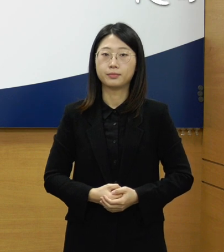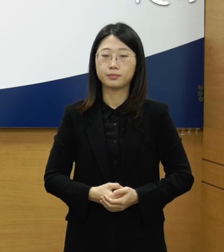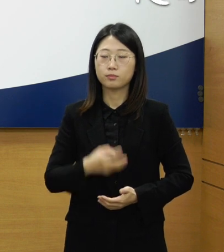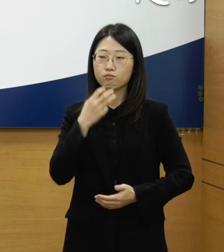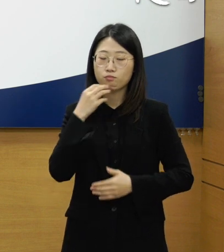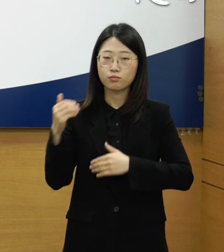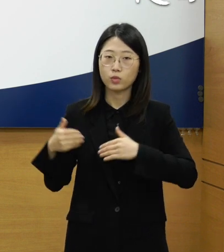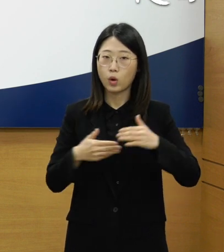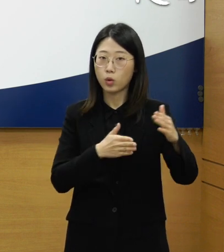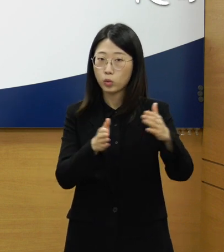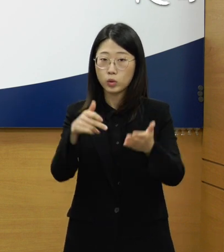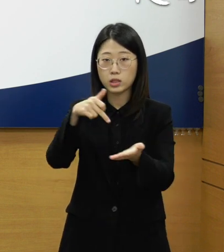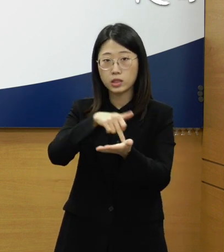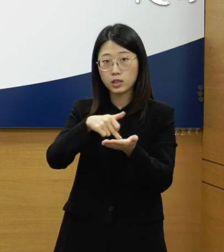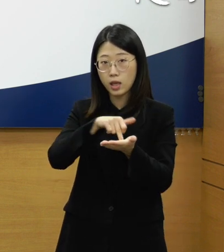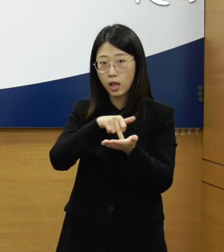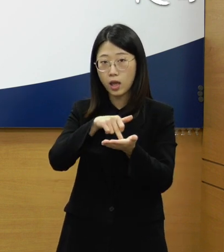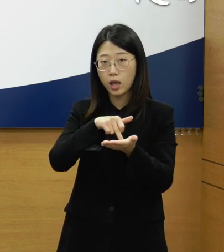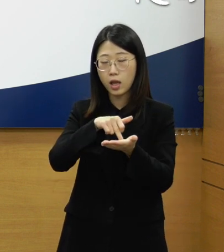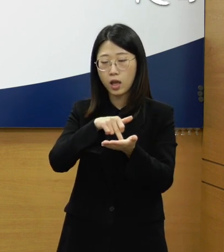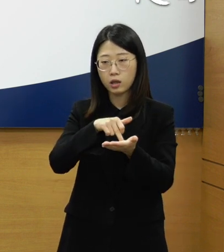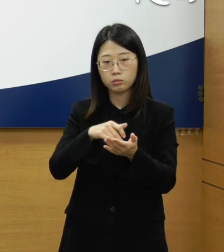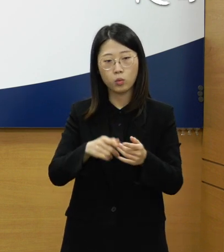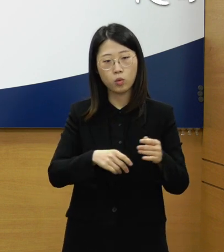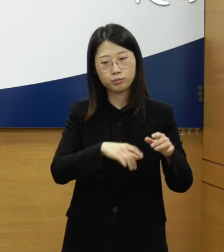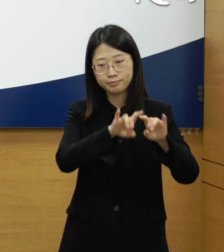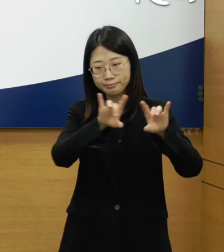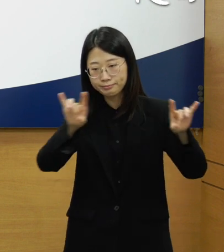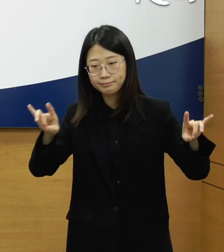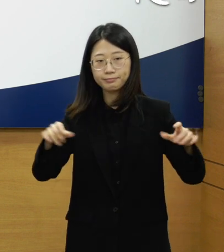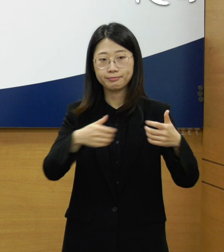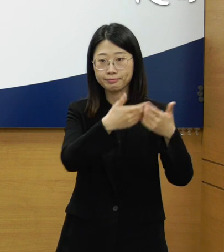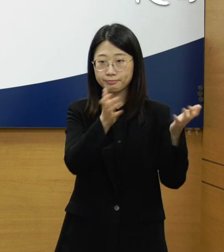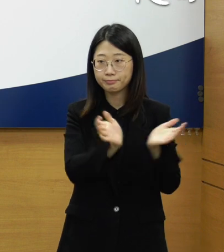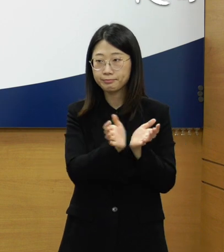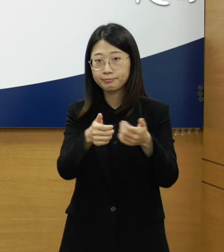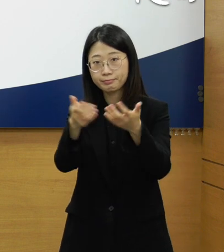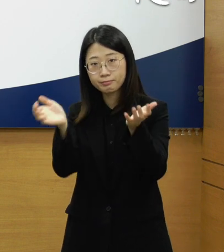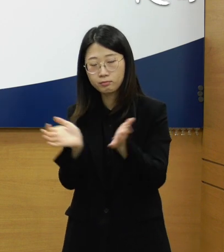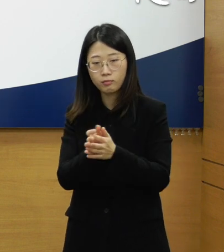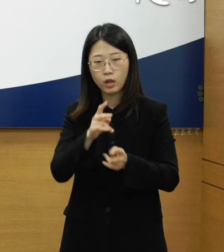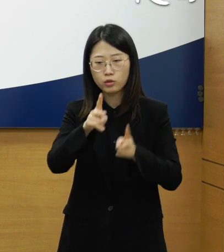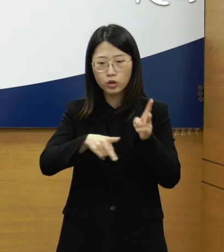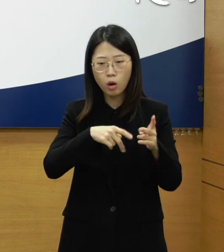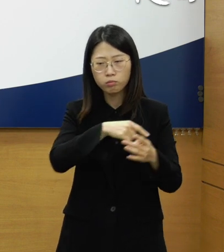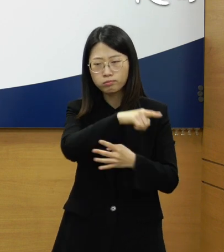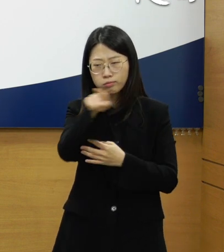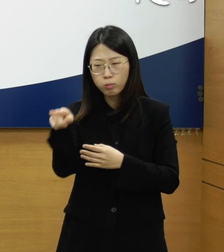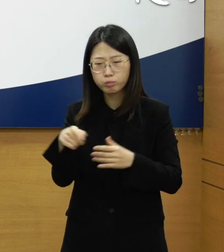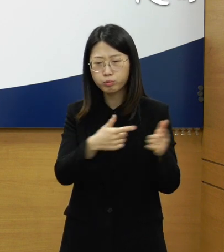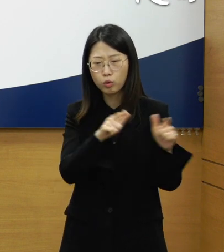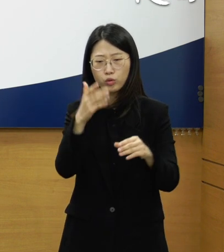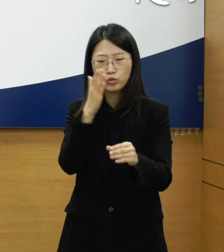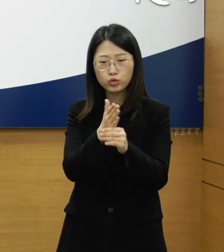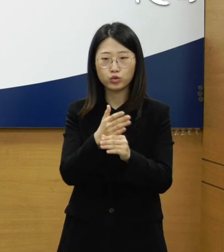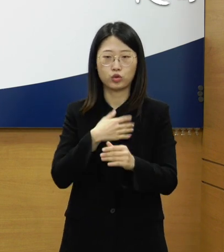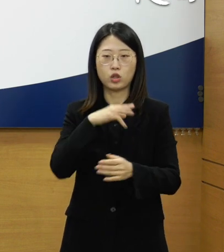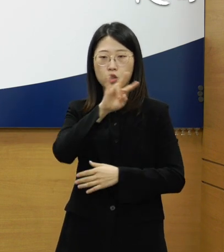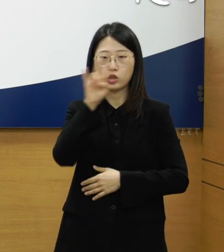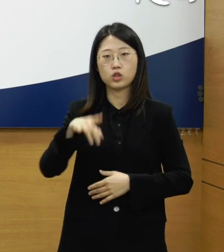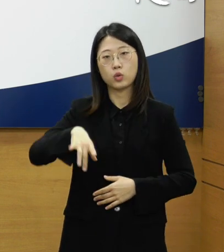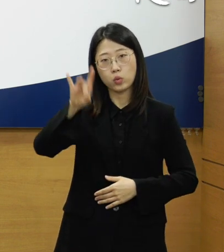경기도 내 지자체 사업으로는 시흥시가 유일하게 추진 중인 사업으로